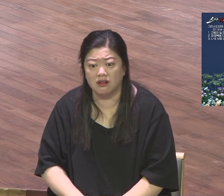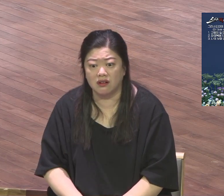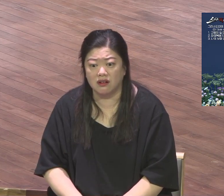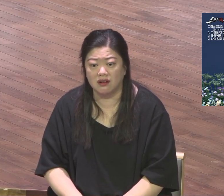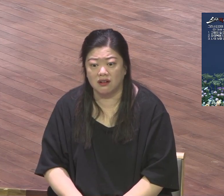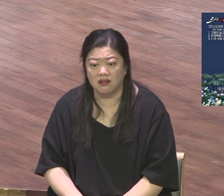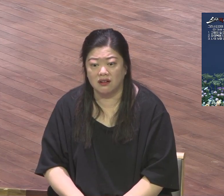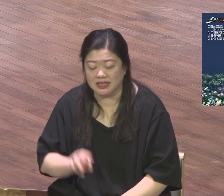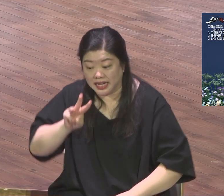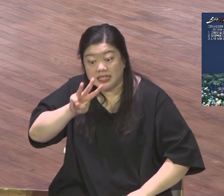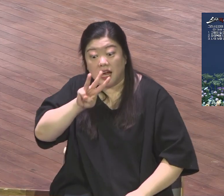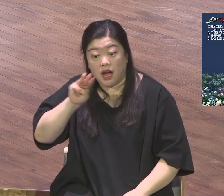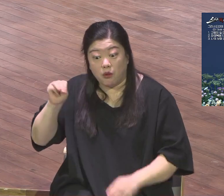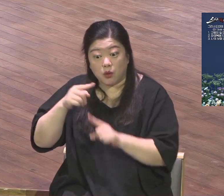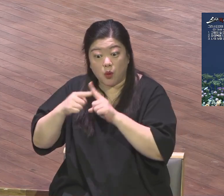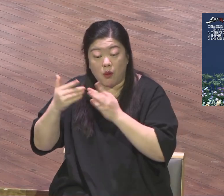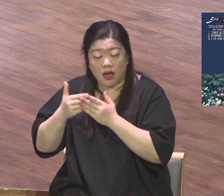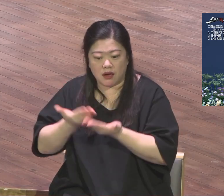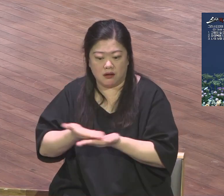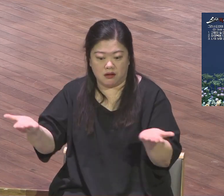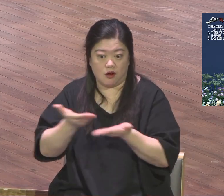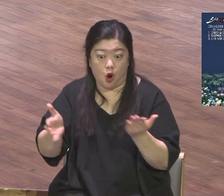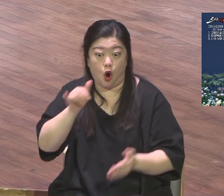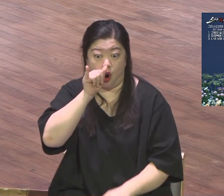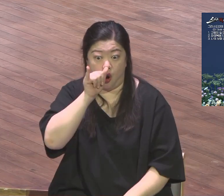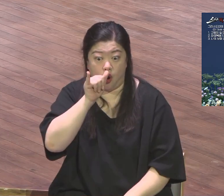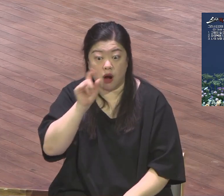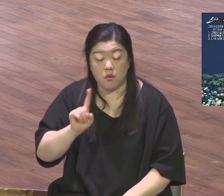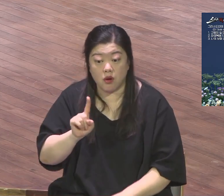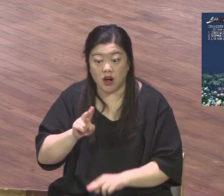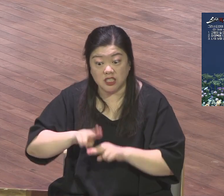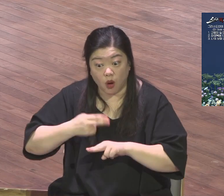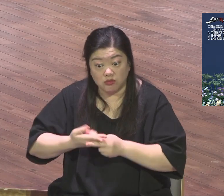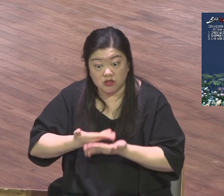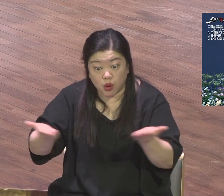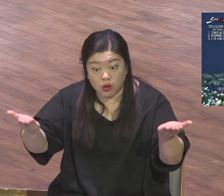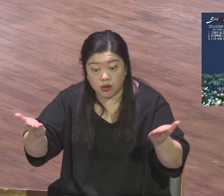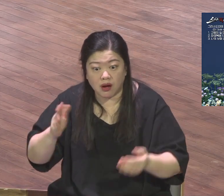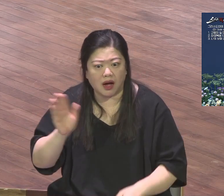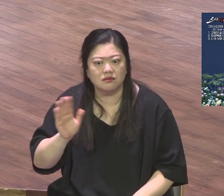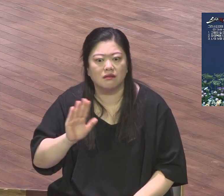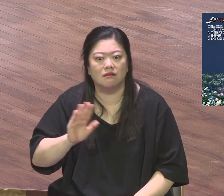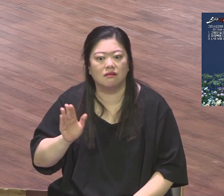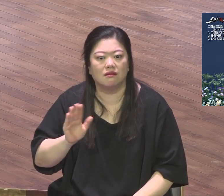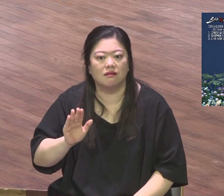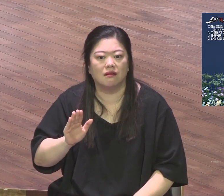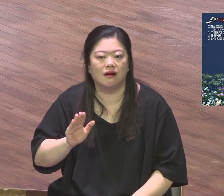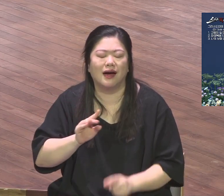애원교회는 자꾸 줍니다. 우리 정은재 목사님은 자꾸 주시더라고요. 이렇게